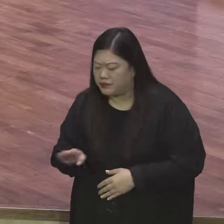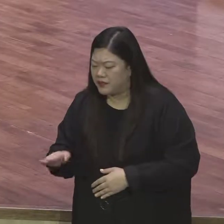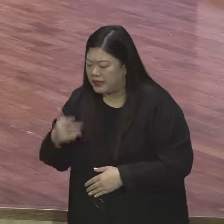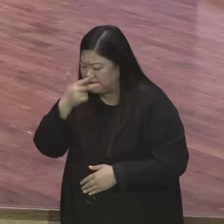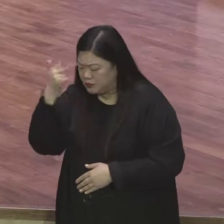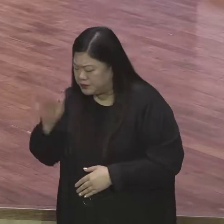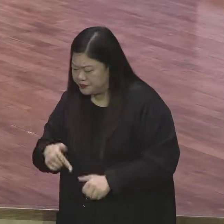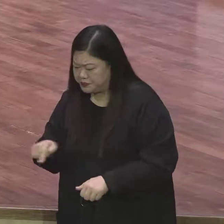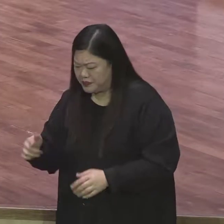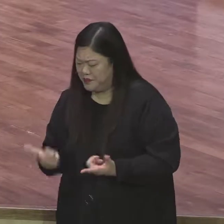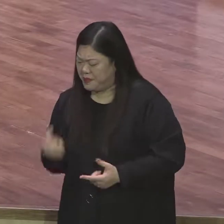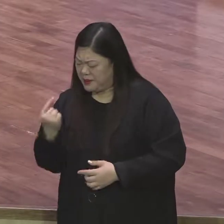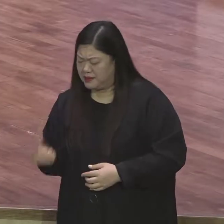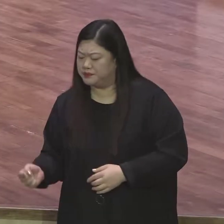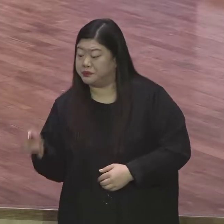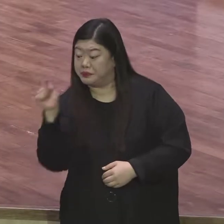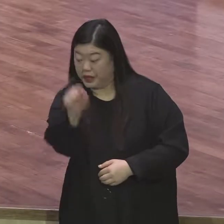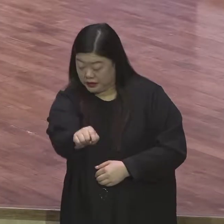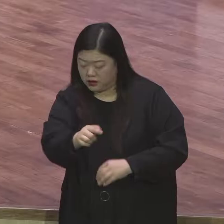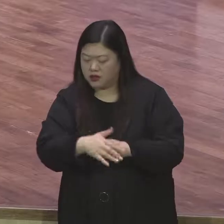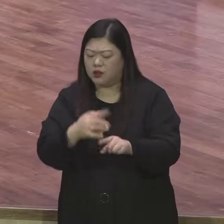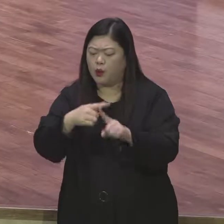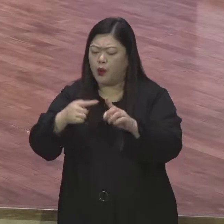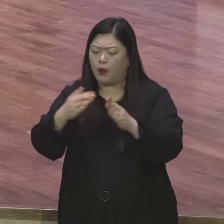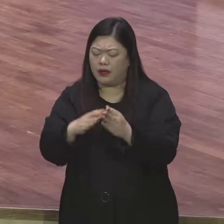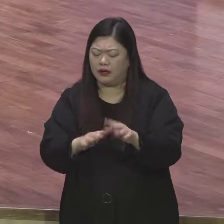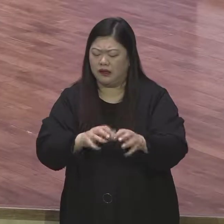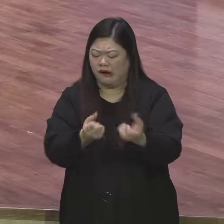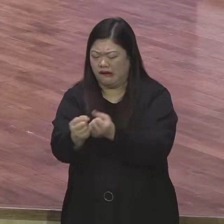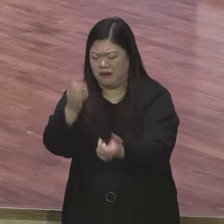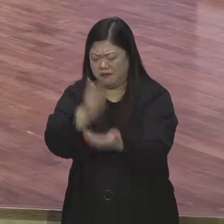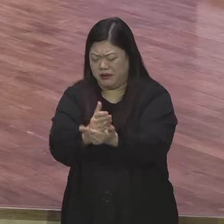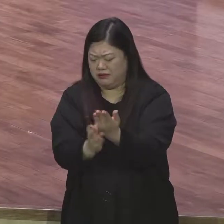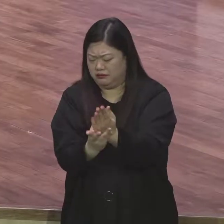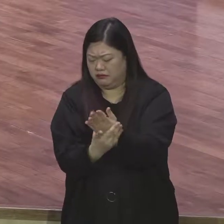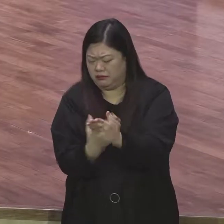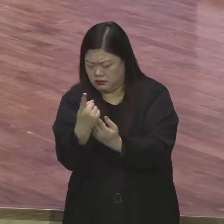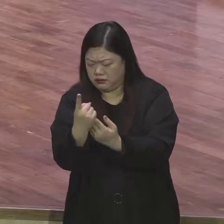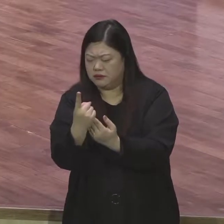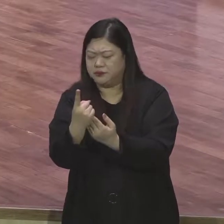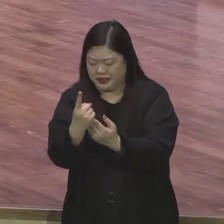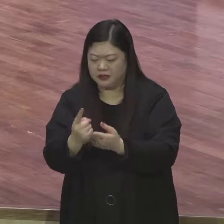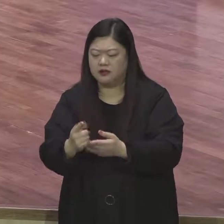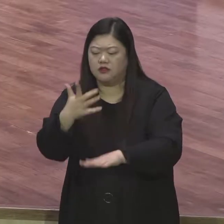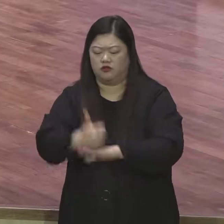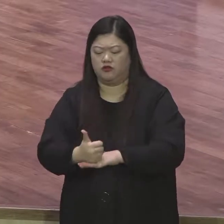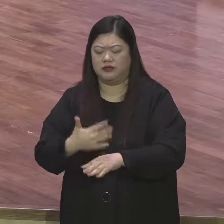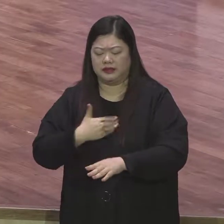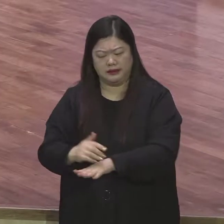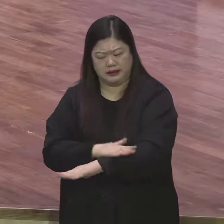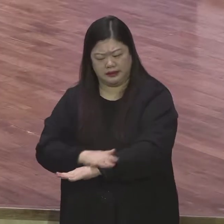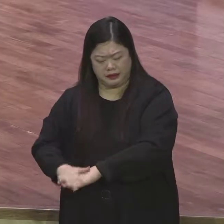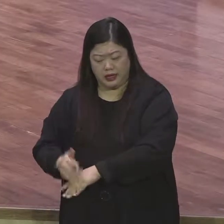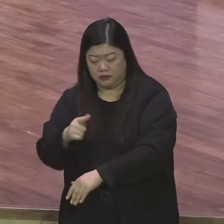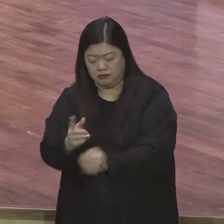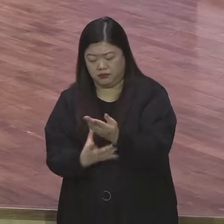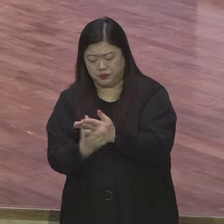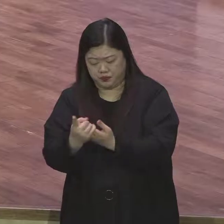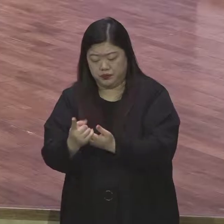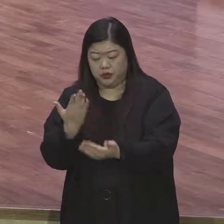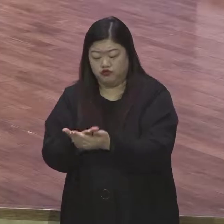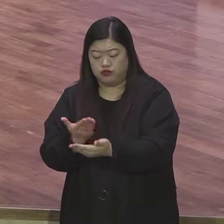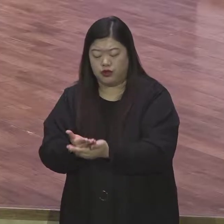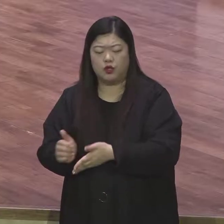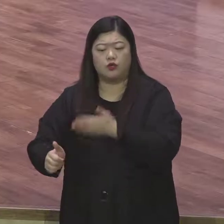교회, 아름다운 교회의 모습을 보여줌으로써 나에게 기쁨을 좀 달라라는 의미로